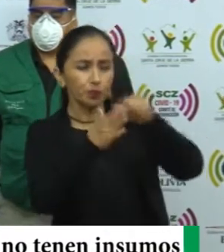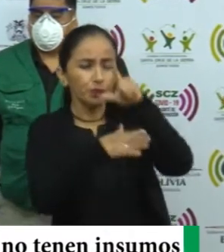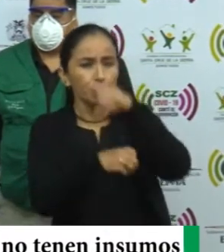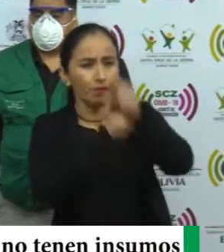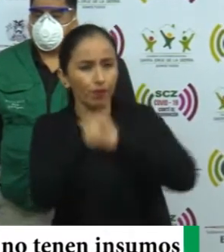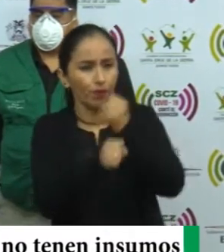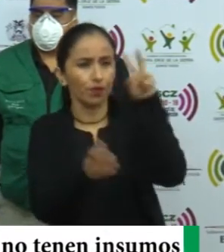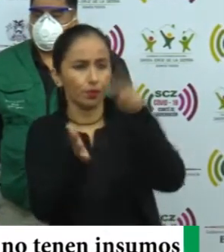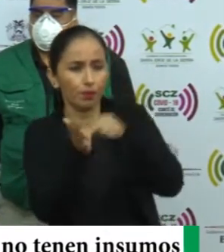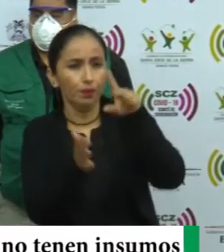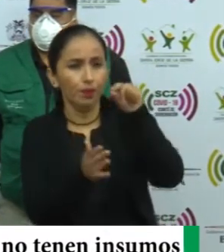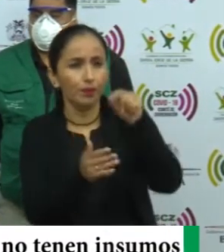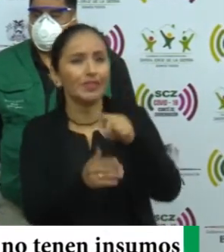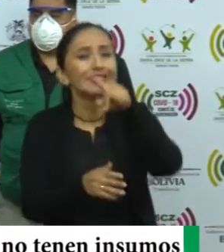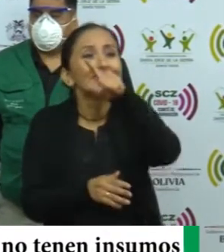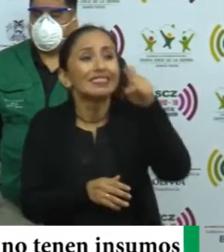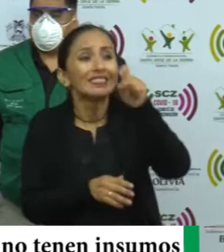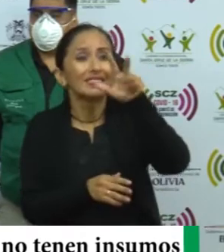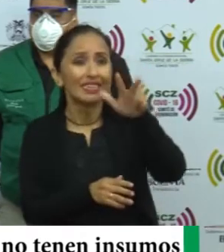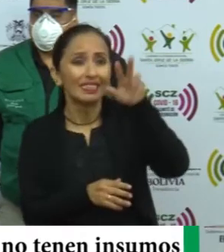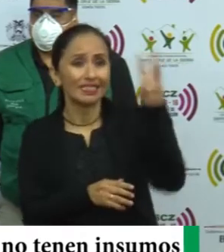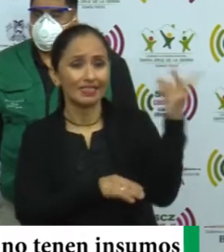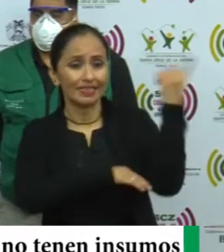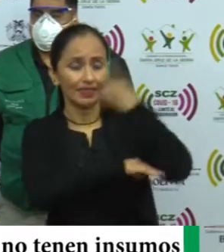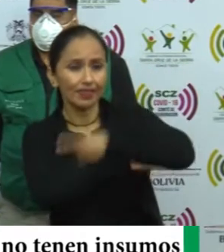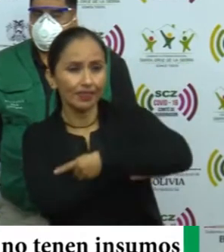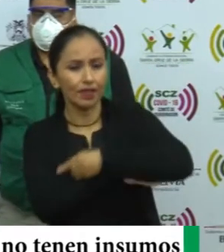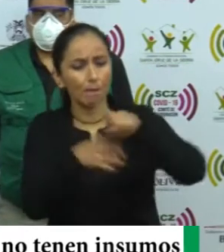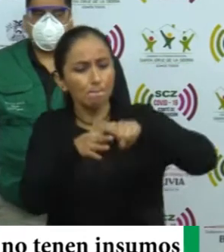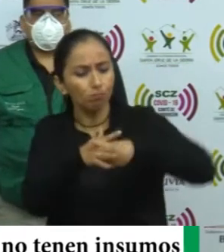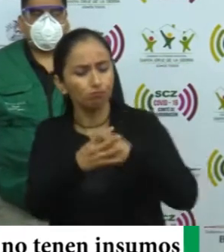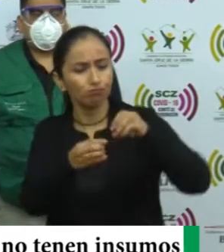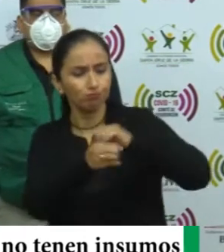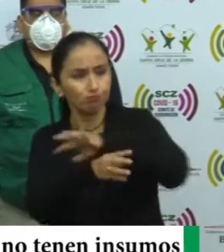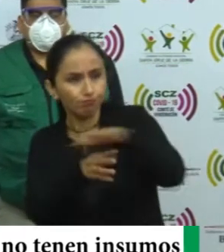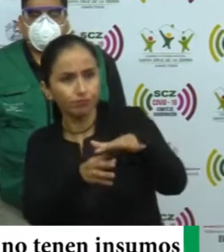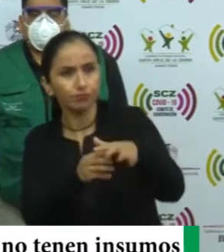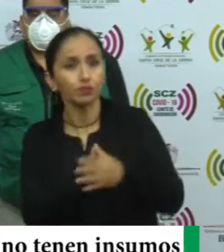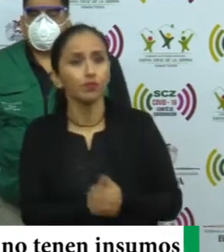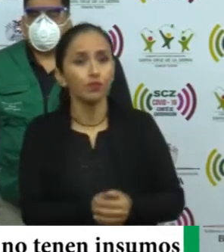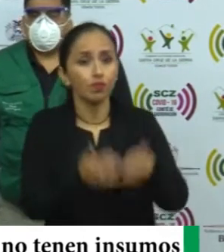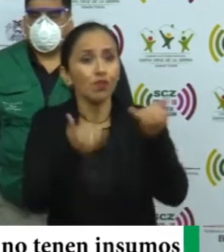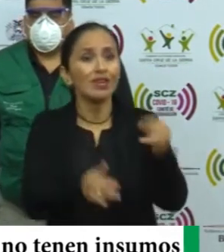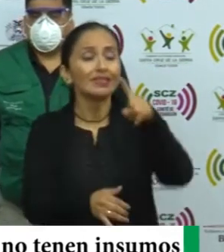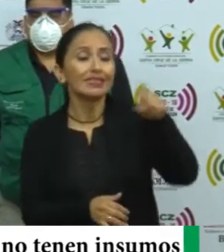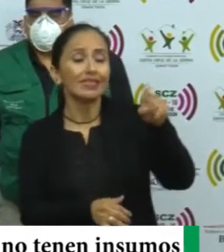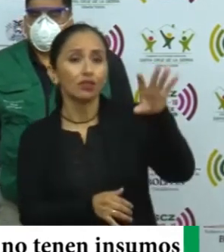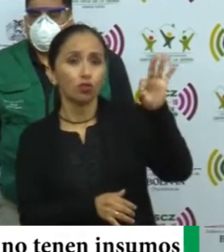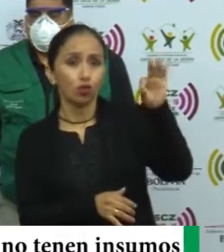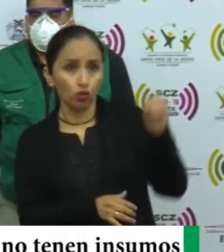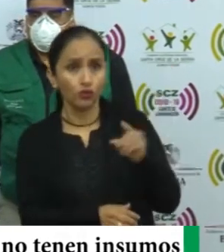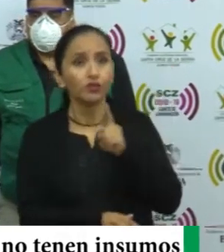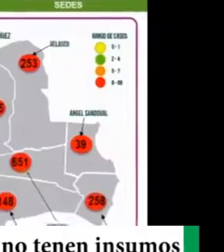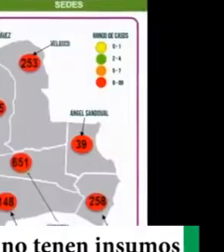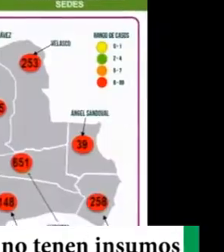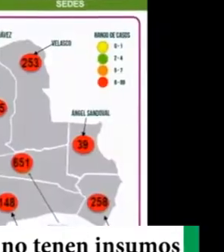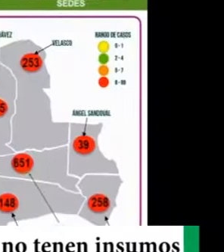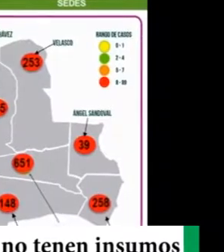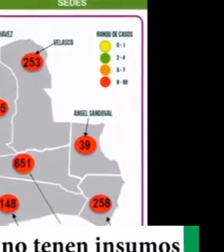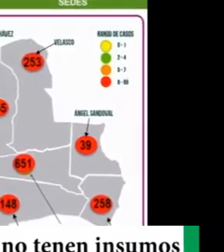de 2020 a 136 días de iniciada la pandemia. Para hoy tenemos 190 casos